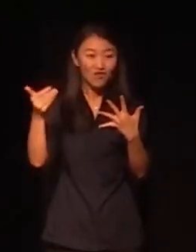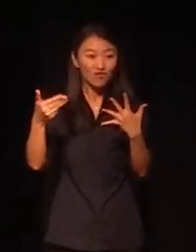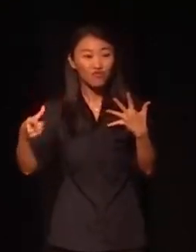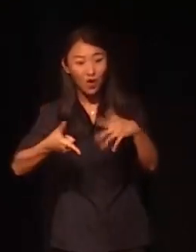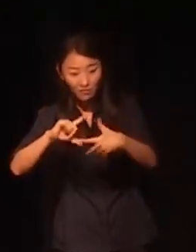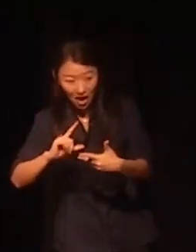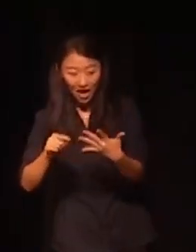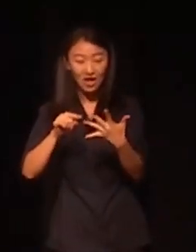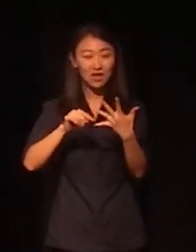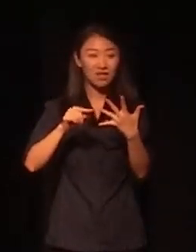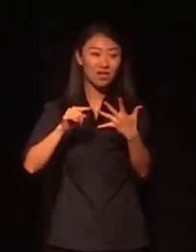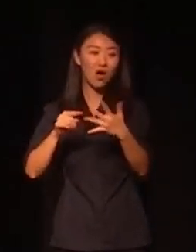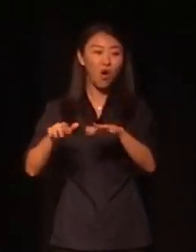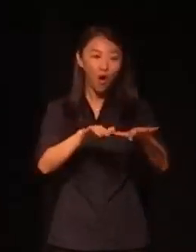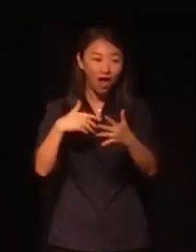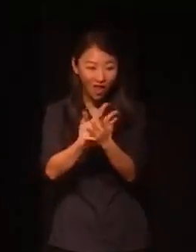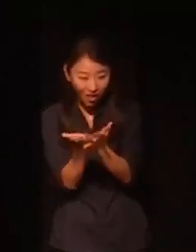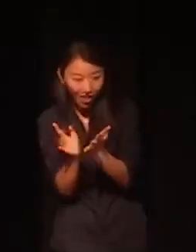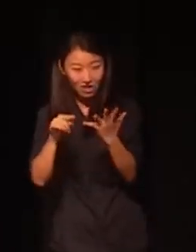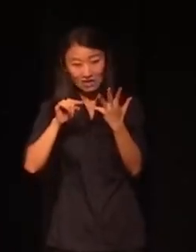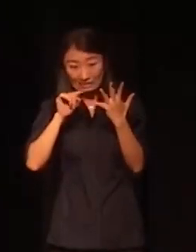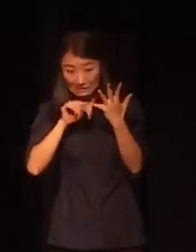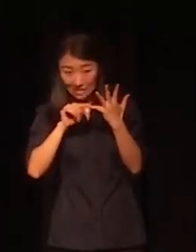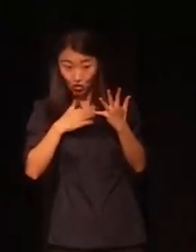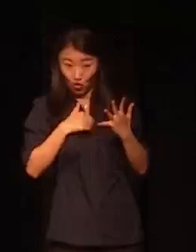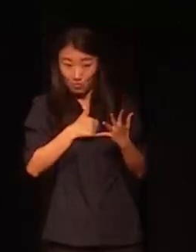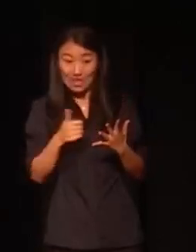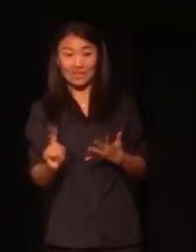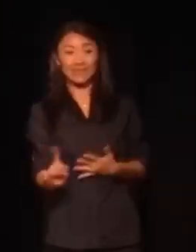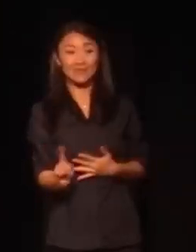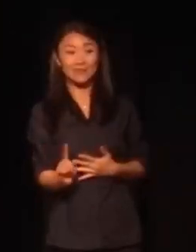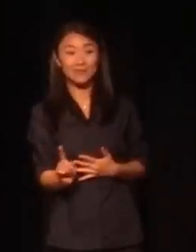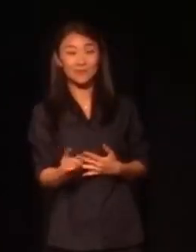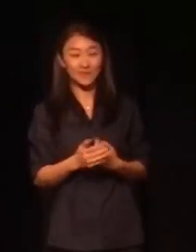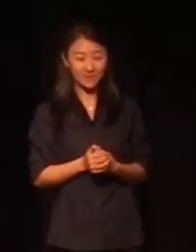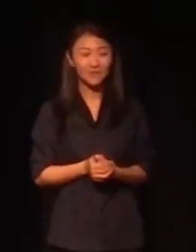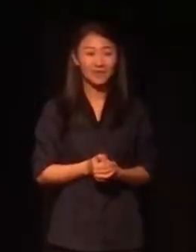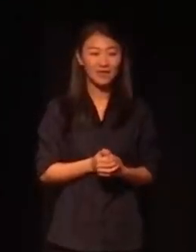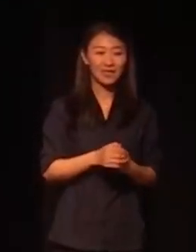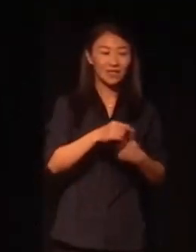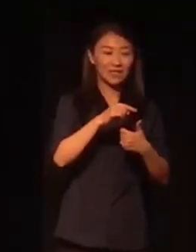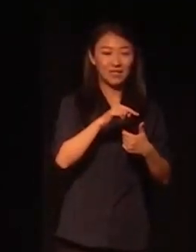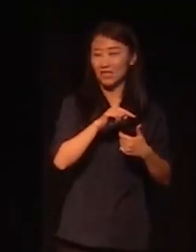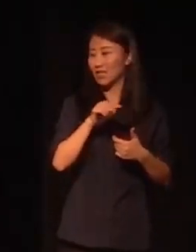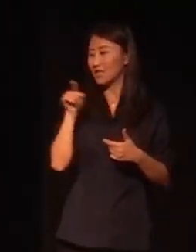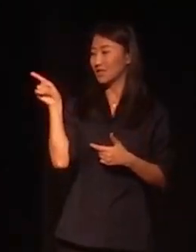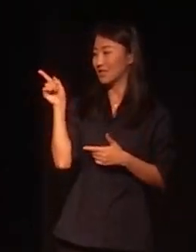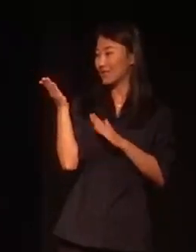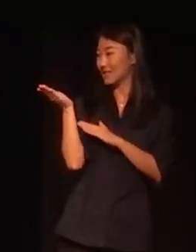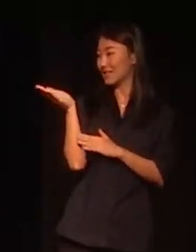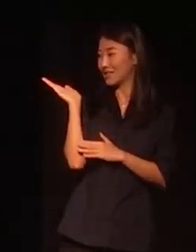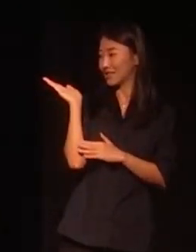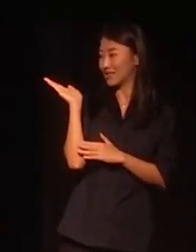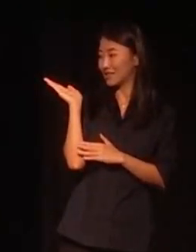food, plus the type of food prepared. One example cited would be 蜜瓜花